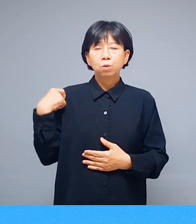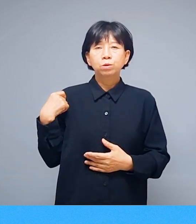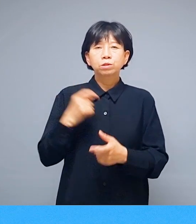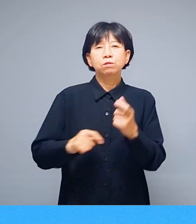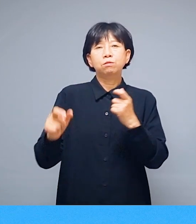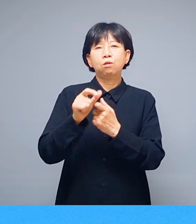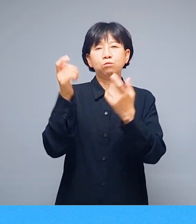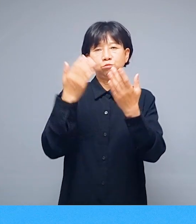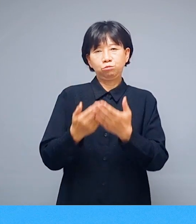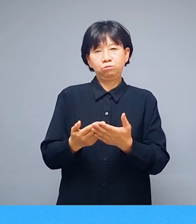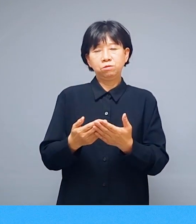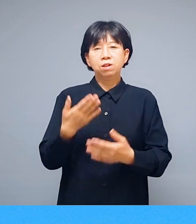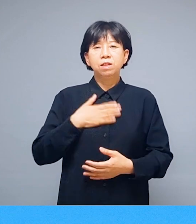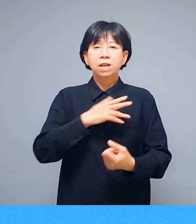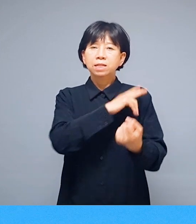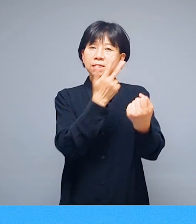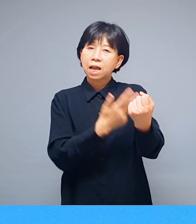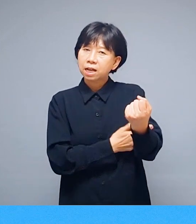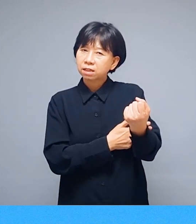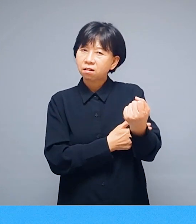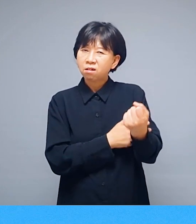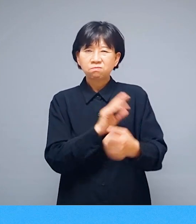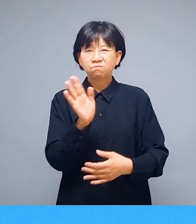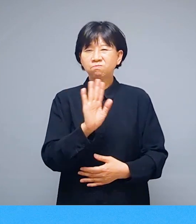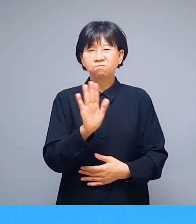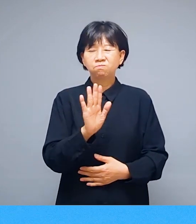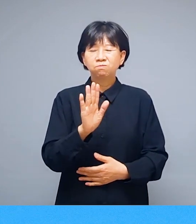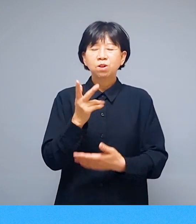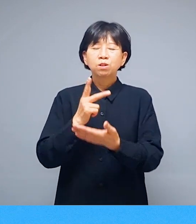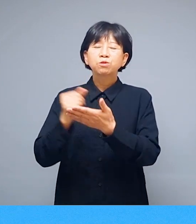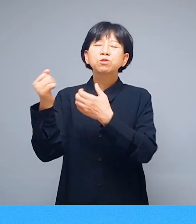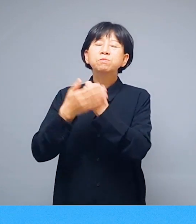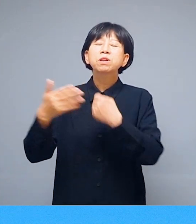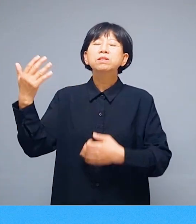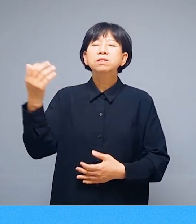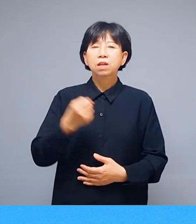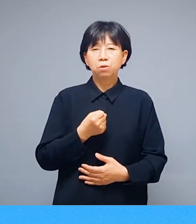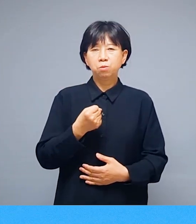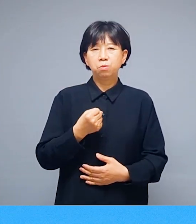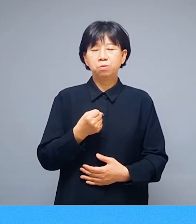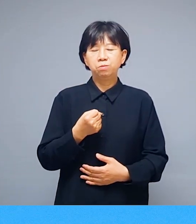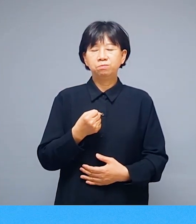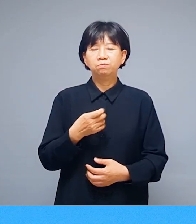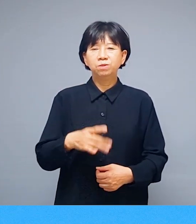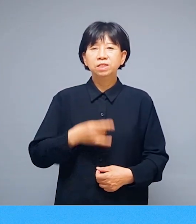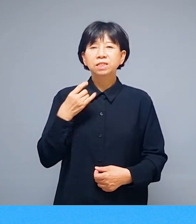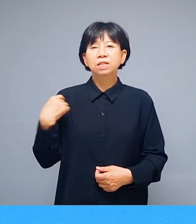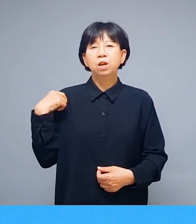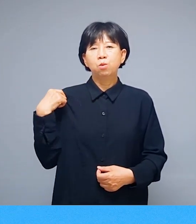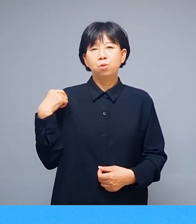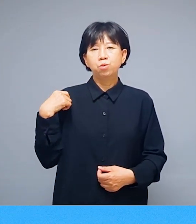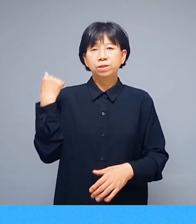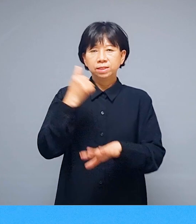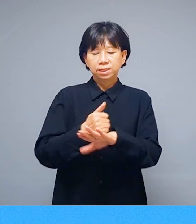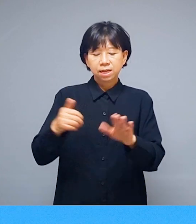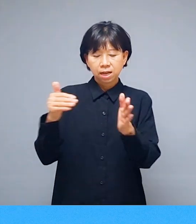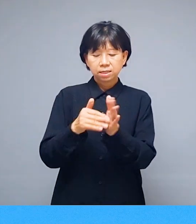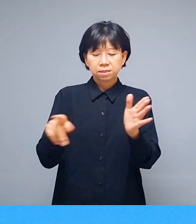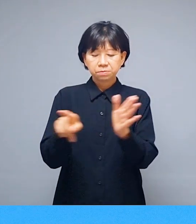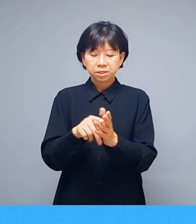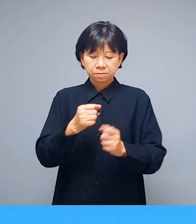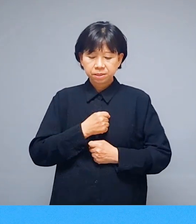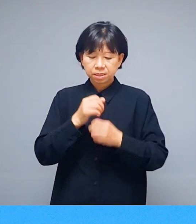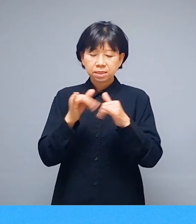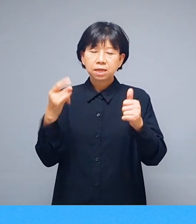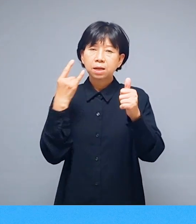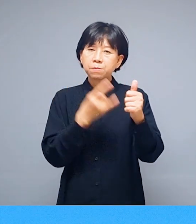자격이 있어서 입는 것이 아니라 주님의 은혜로 주어지는 의의 옷인 줄 믿습니다. 그리고 이 옷은 끝까지 믿음을 지킨